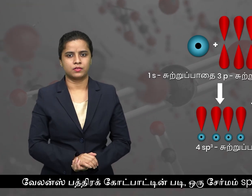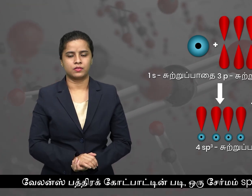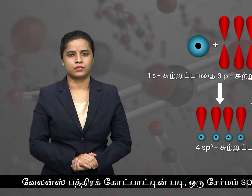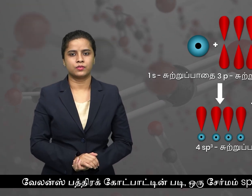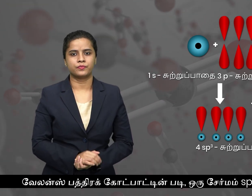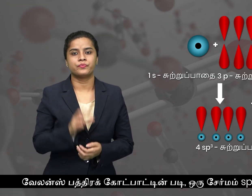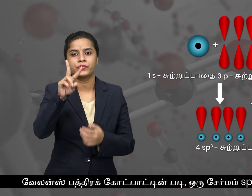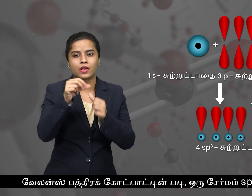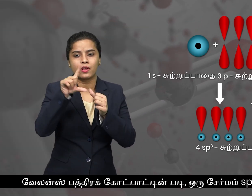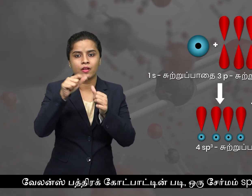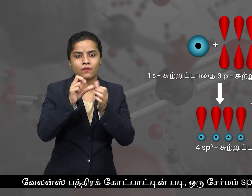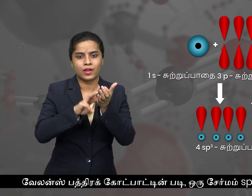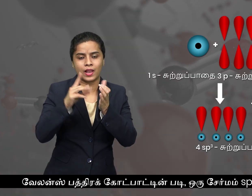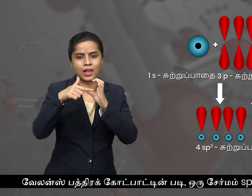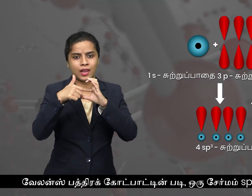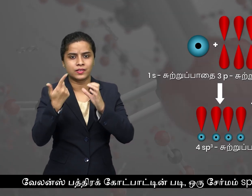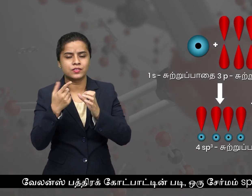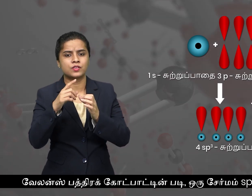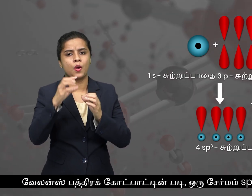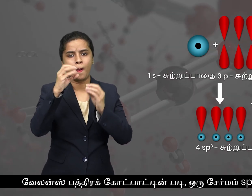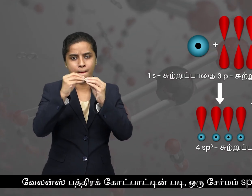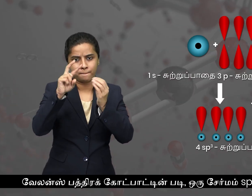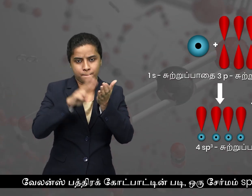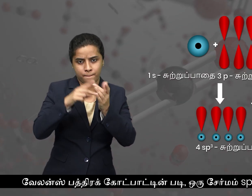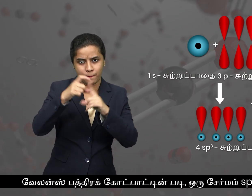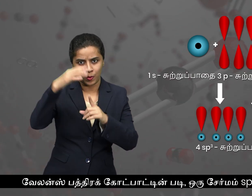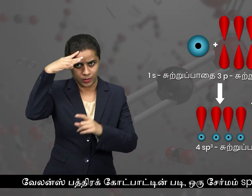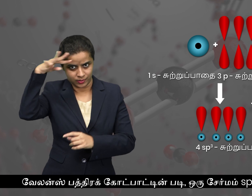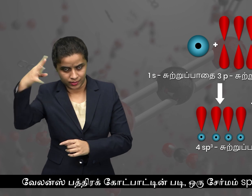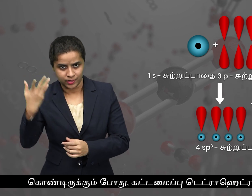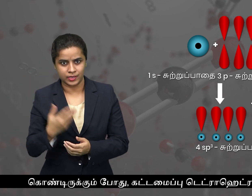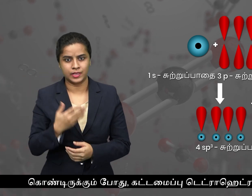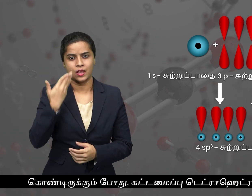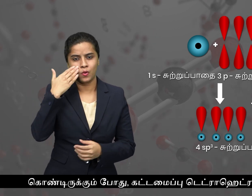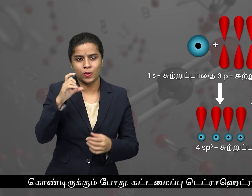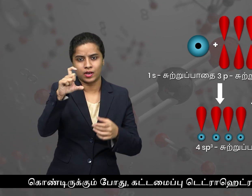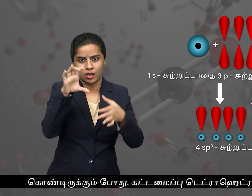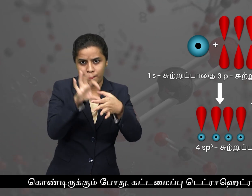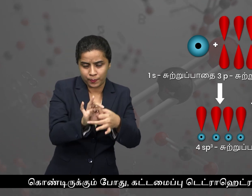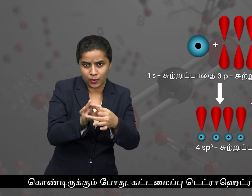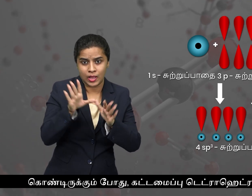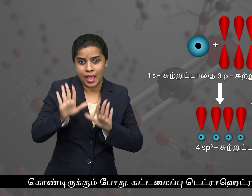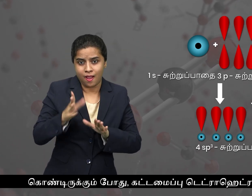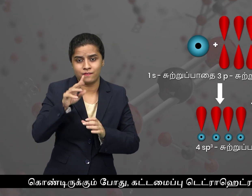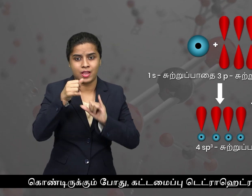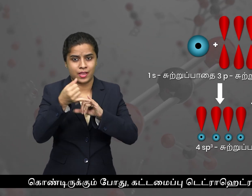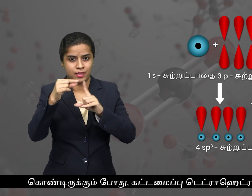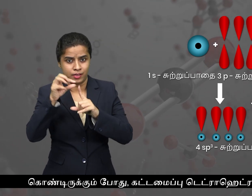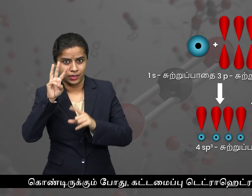வேலன்ஸ் பாண்ட் கோட்பாட்டின்படி ஒரு சேர்மம் sp3 கலப்பினத்தை கொண்டிருக்கும் போது கட்டமைப்பு